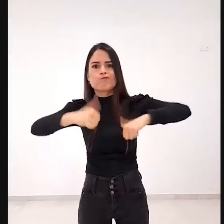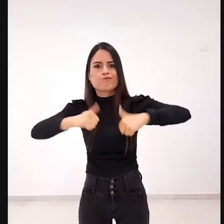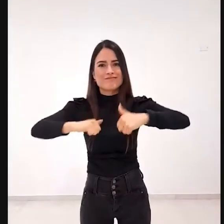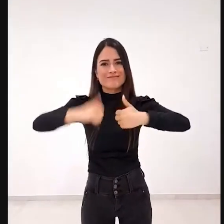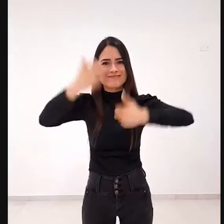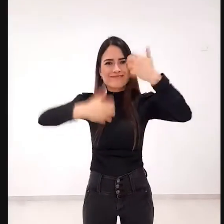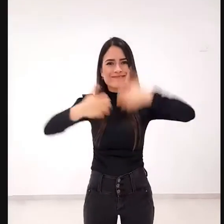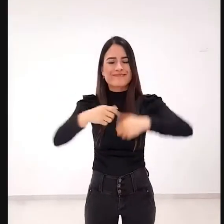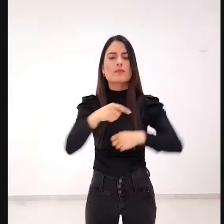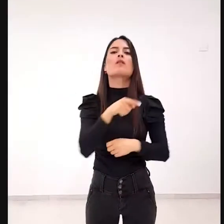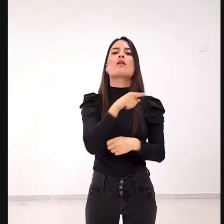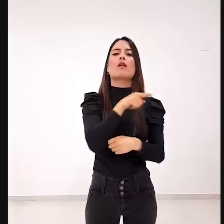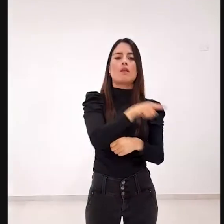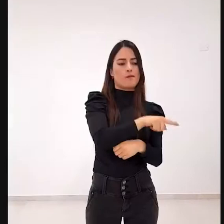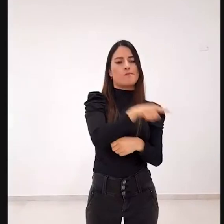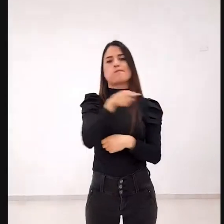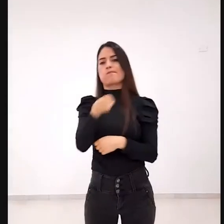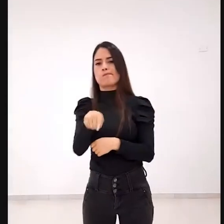estas